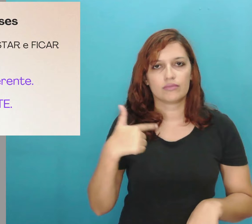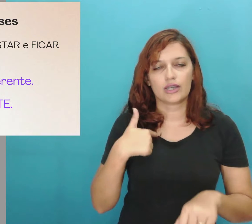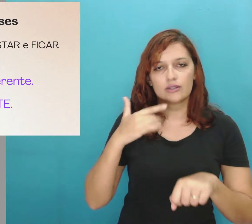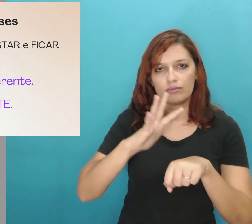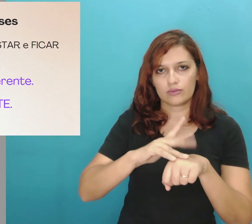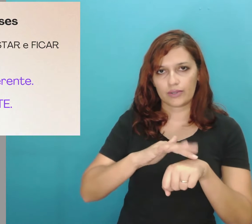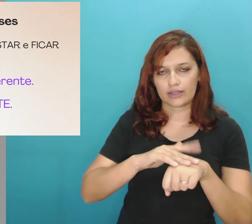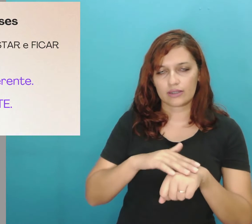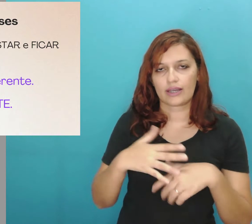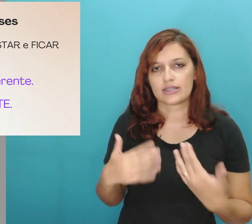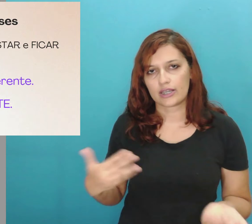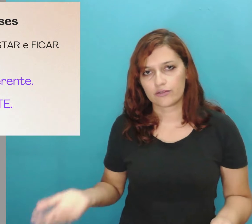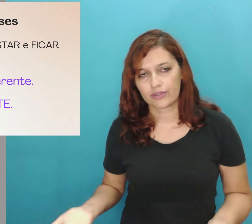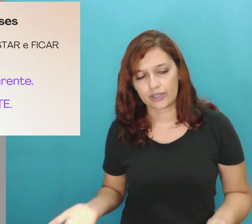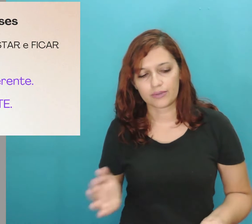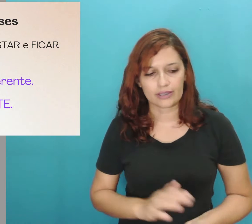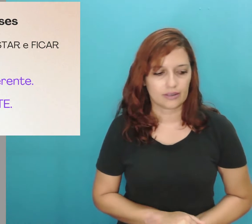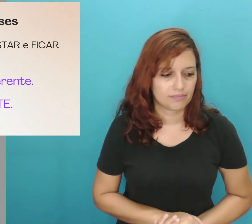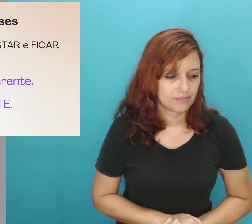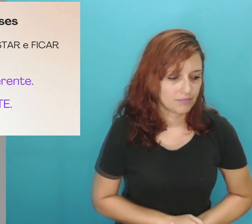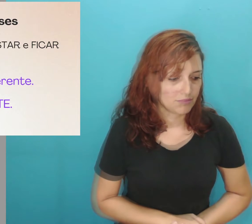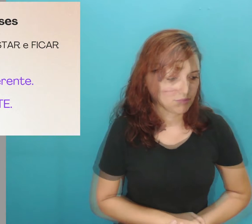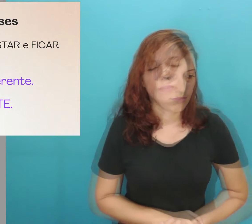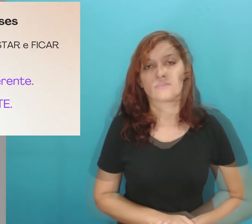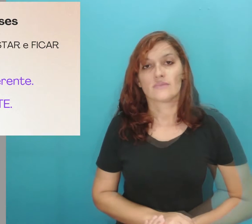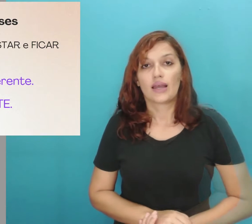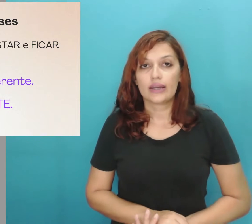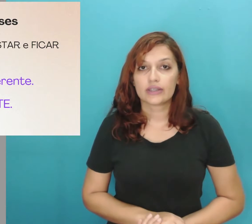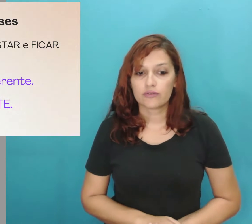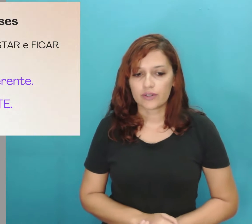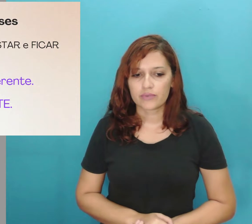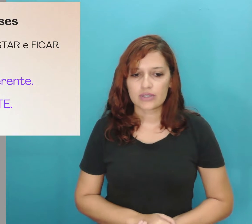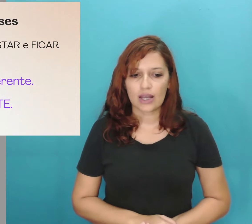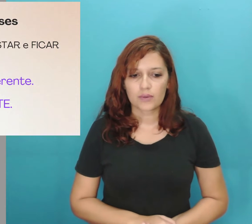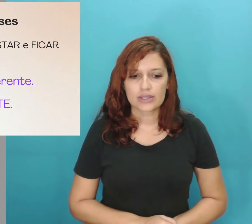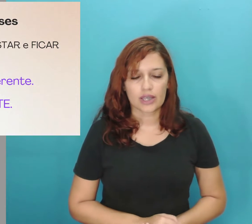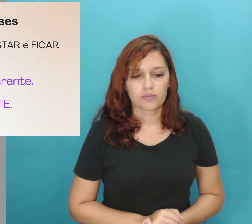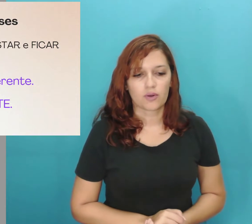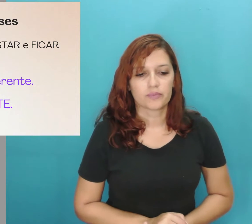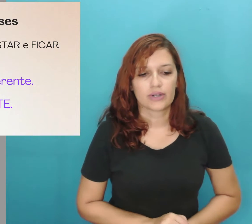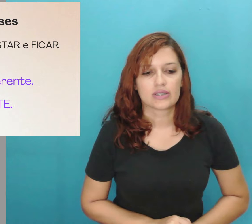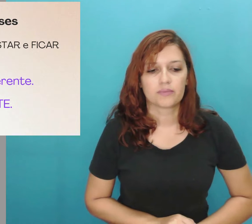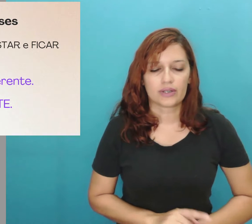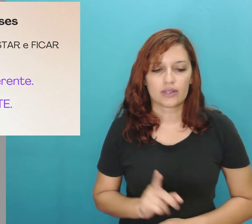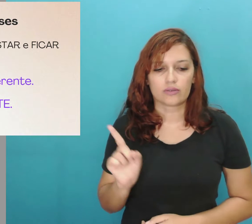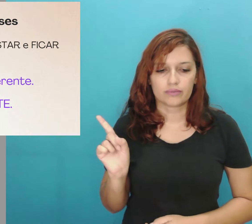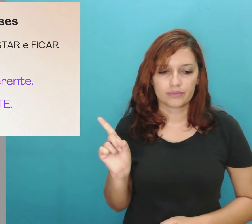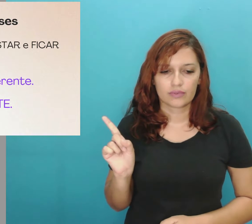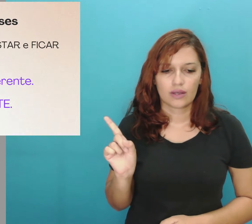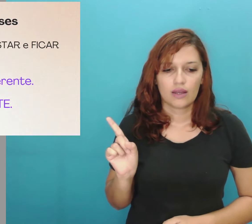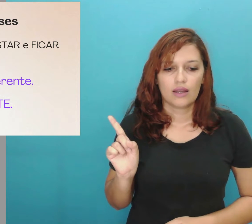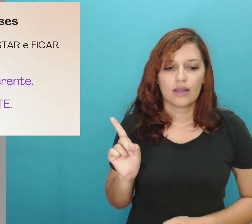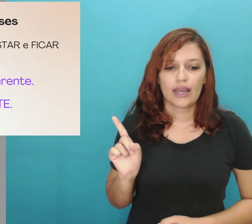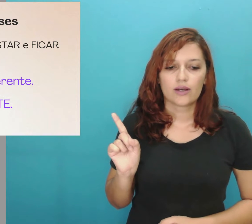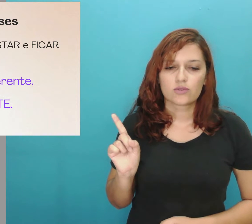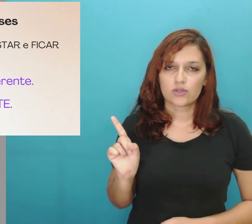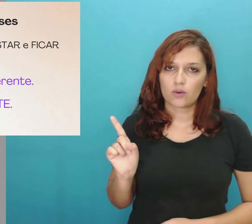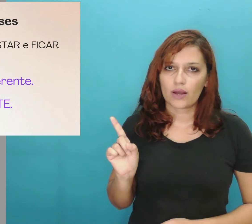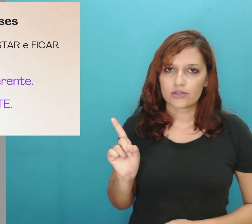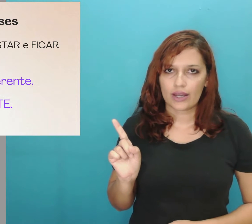eu doente. Quer dizer que eu fiquei doente. Então, vamos ao exemplo. Ó. Por exemplo, aqui, ó. Eu sou a